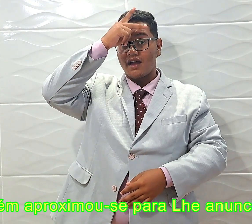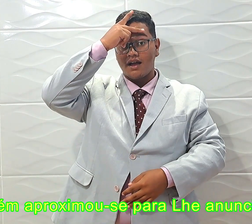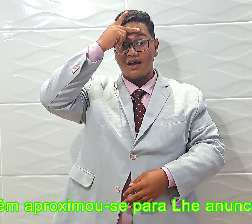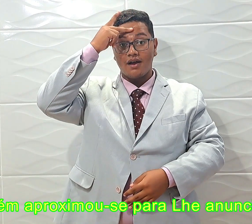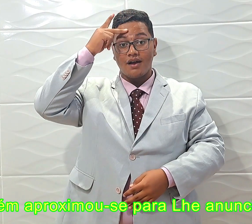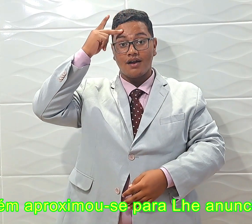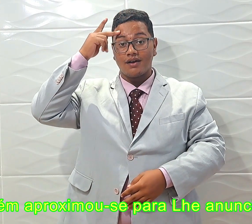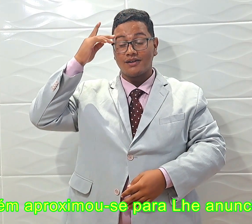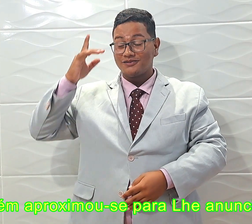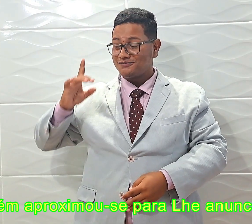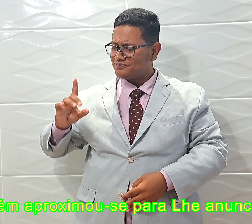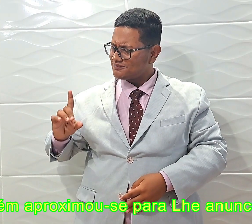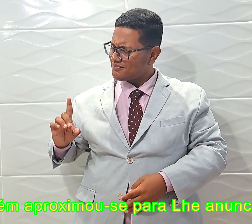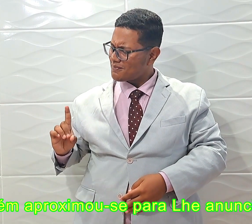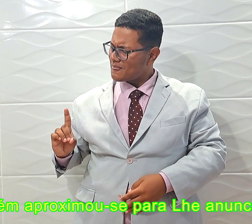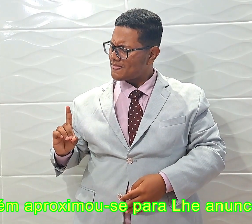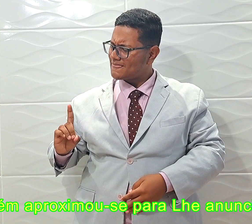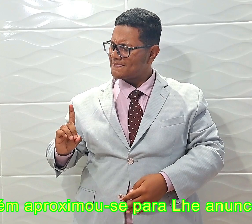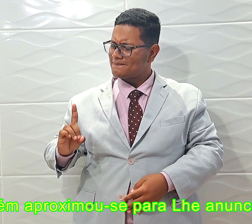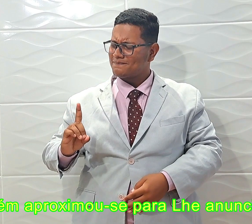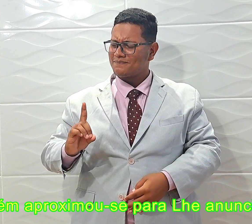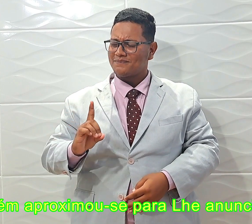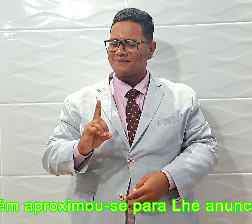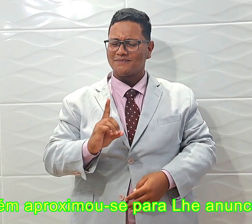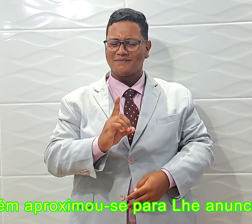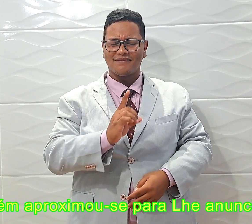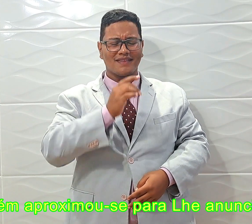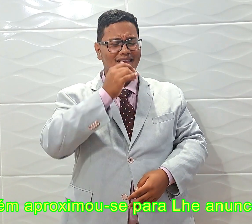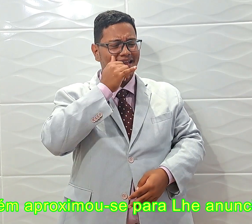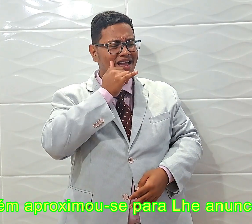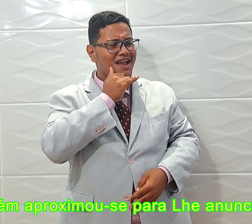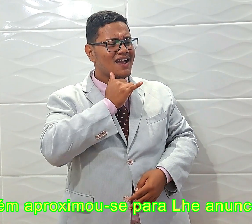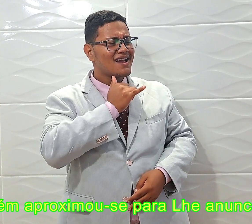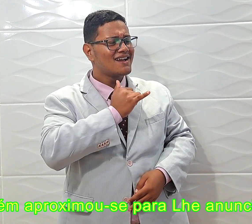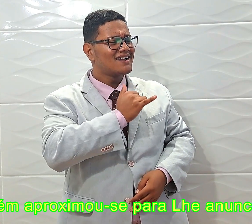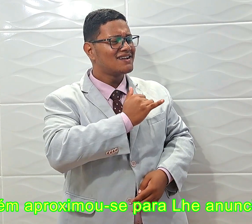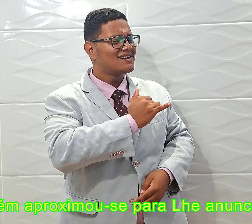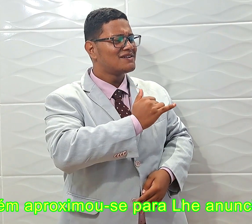Alguém aproximou-se para lhe